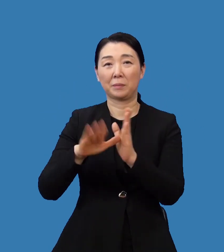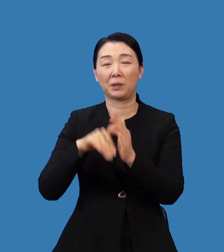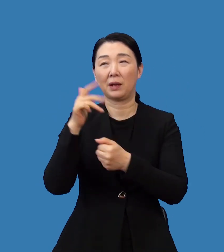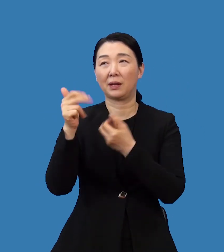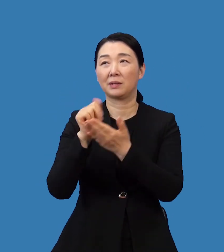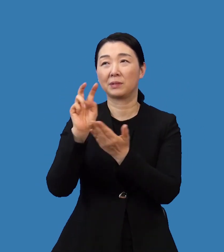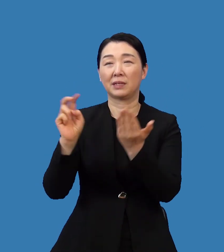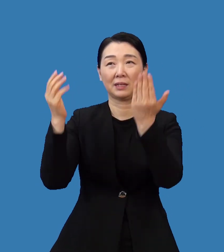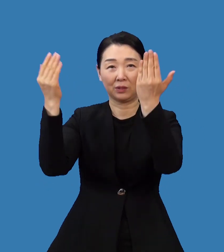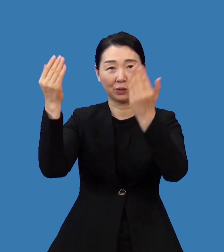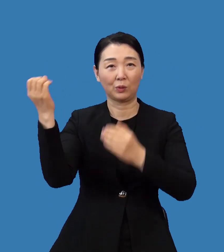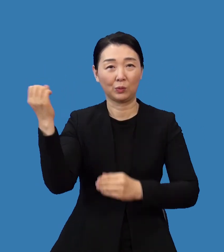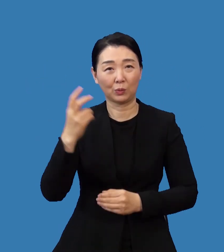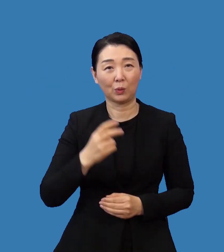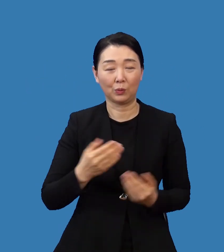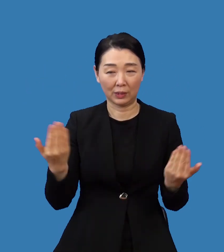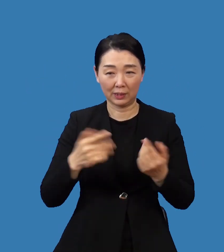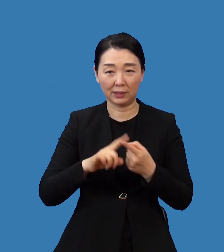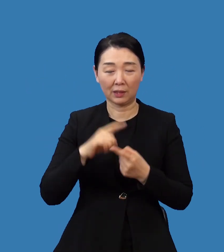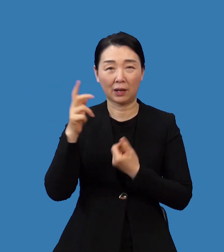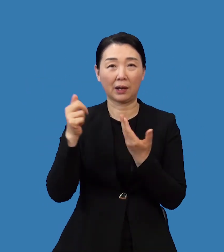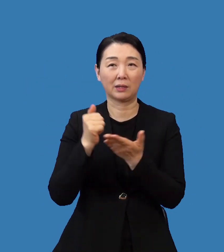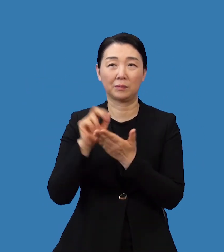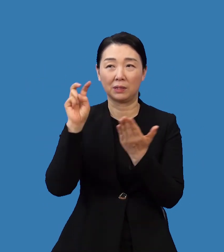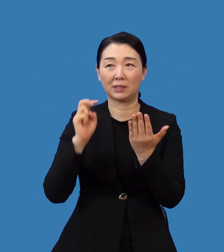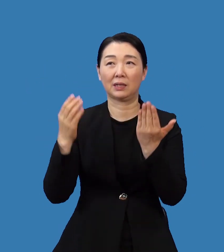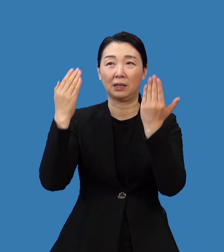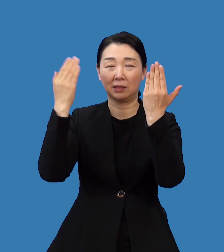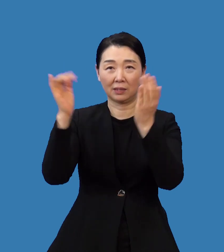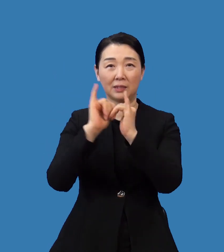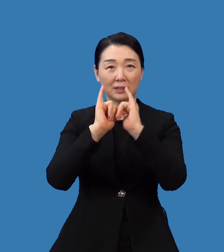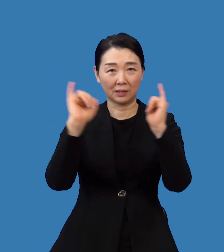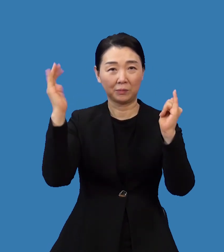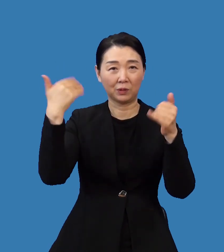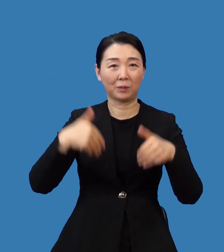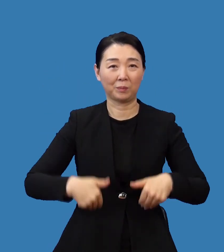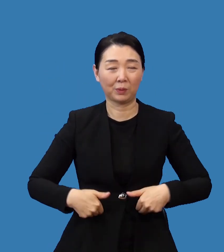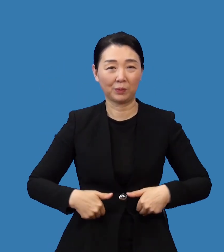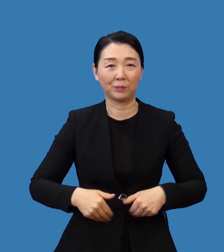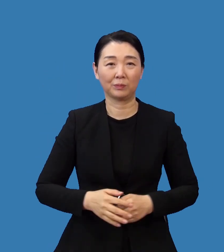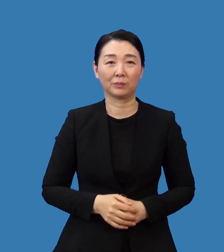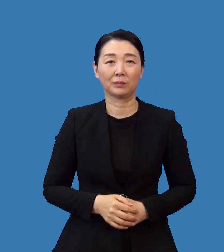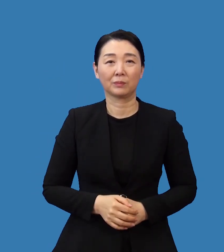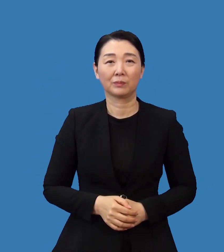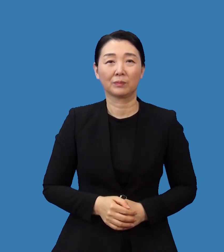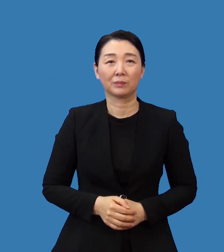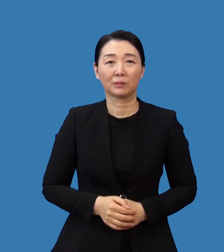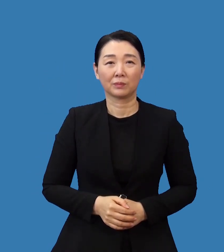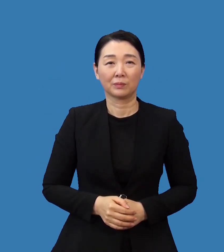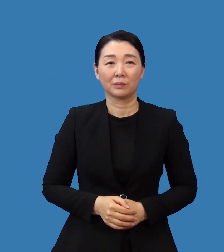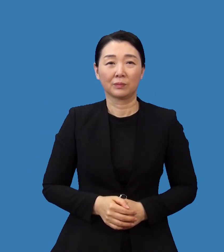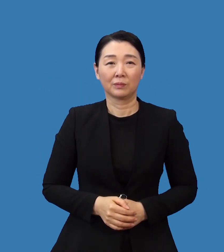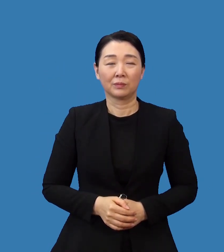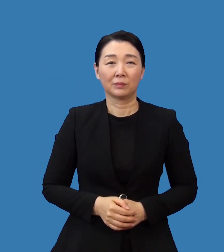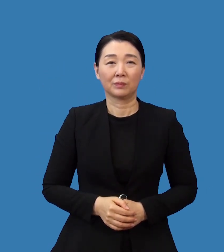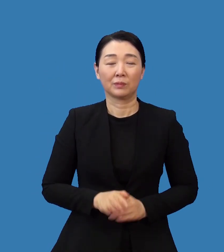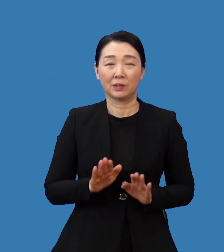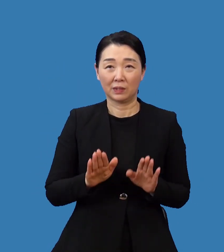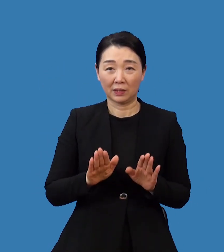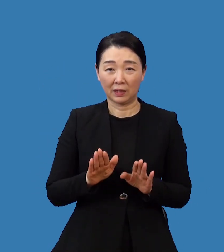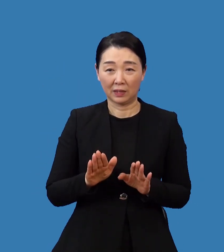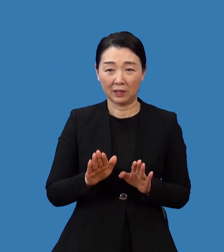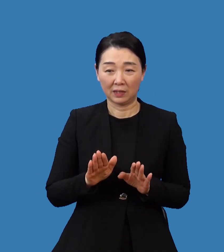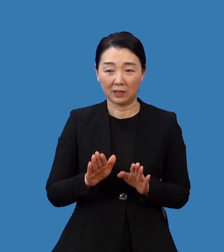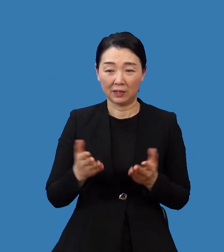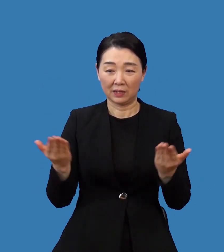찬양하는, 우리의 일로 하나님을 찬양하는 사람들이 되어야 한다는 것입니다. 더 이상 그들은